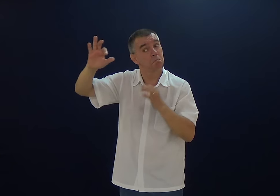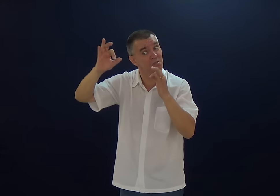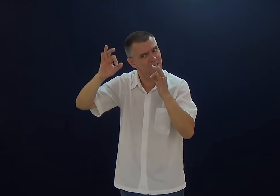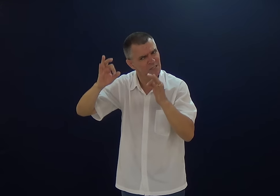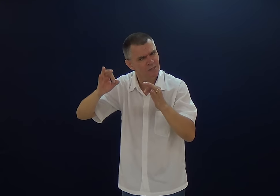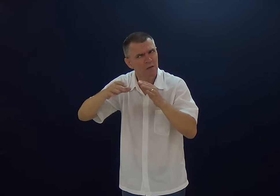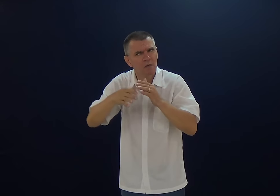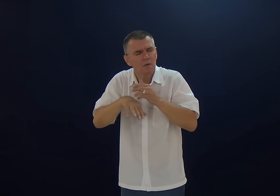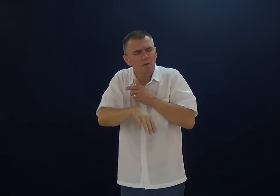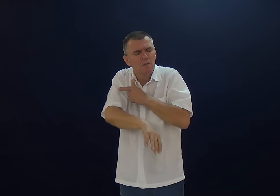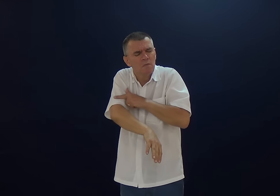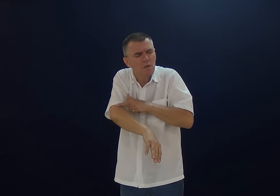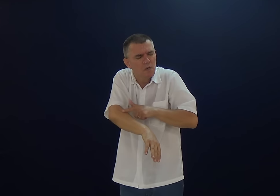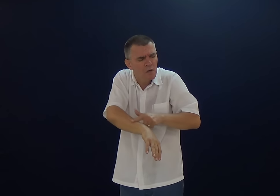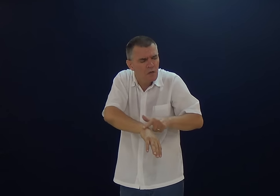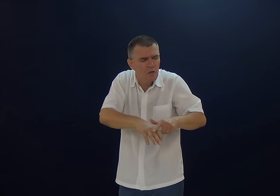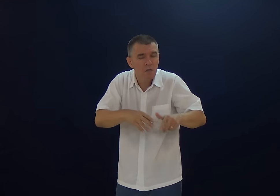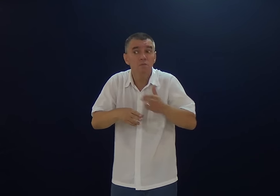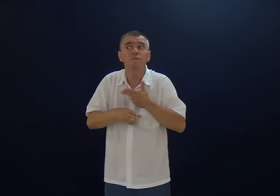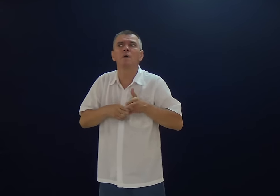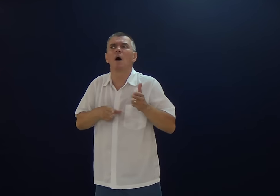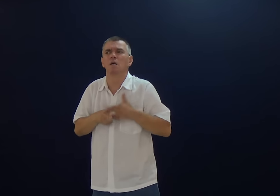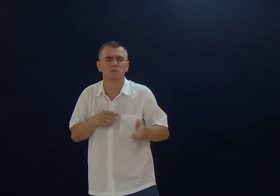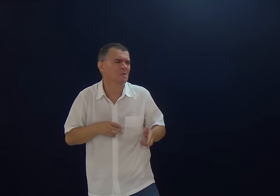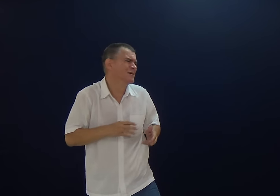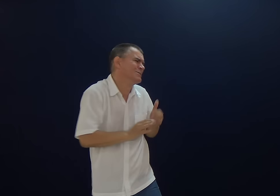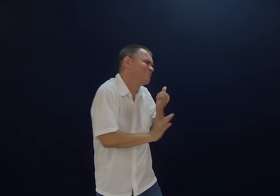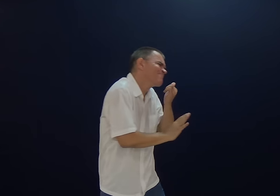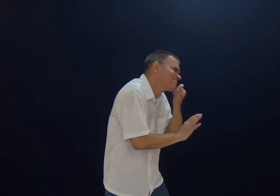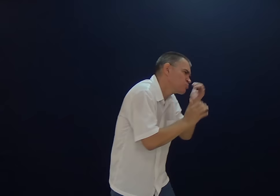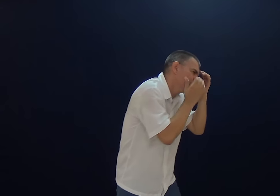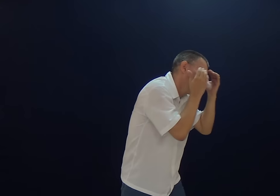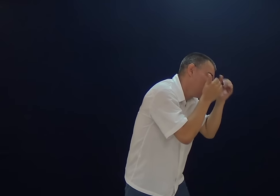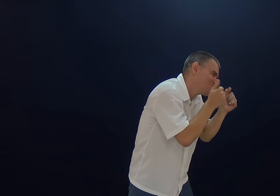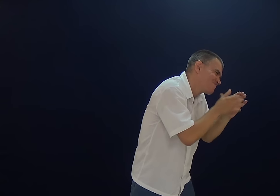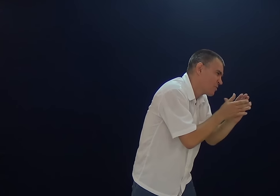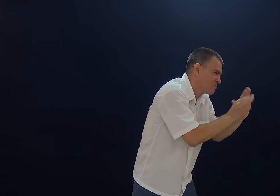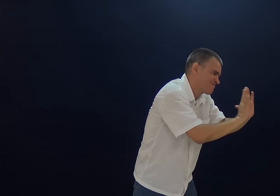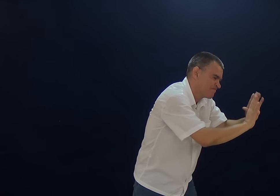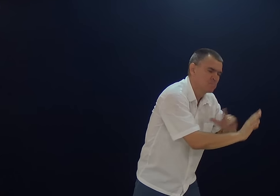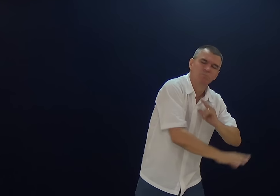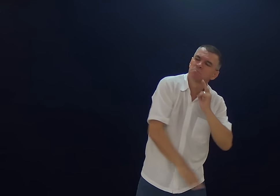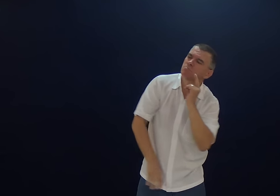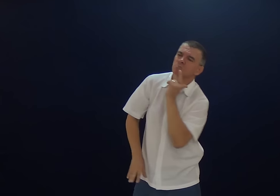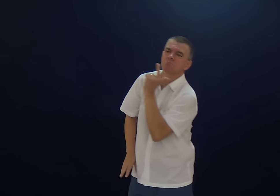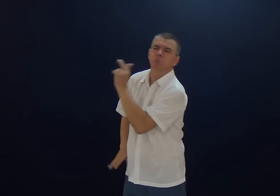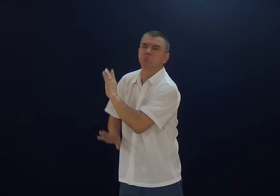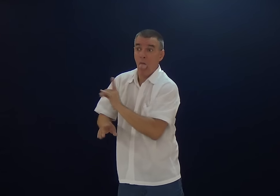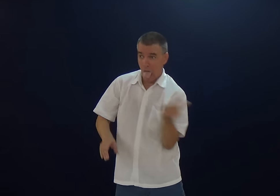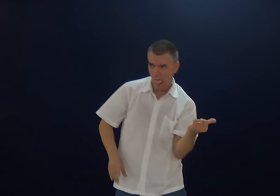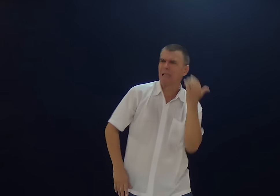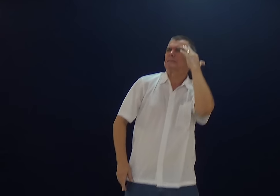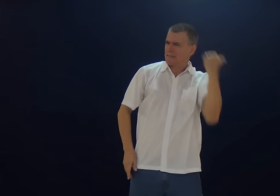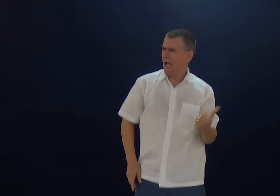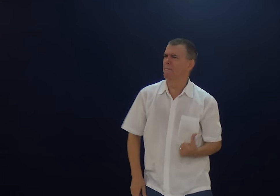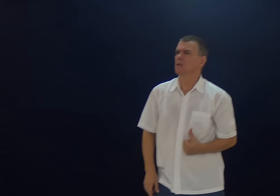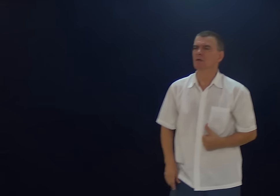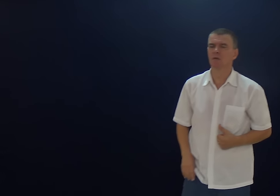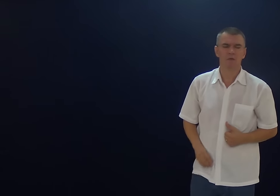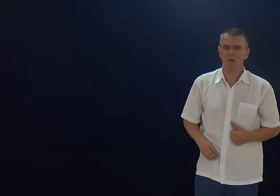Mas você tem que ter sabedoria algumas vezes você não pode fazer uma expressão de